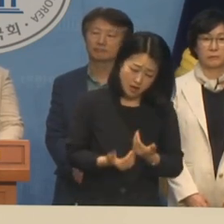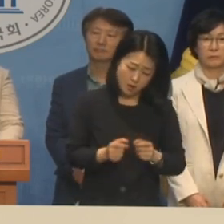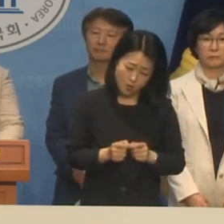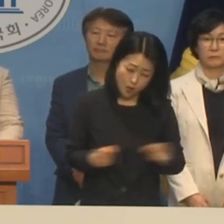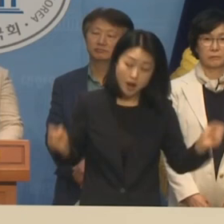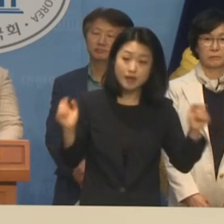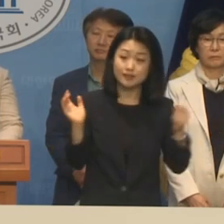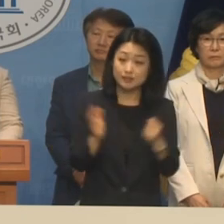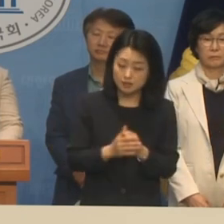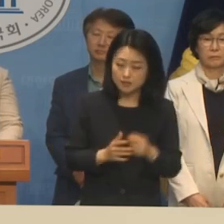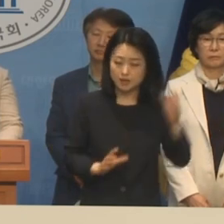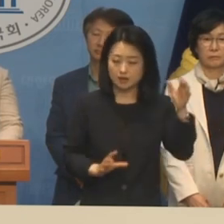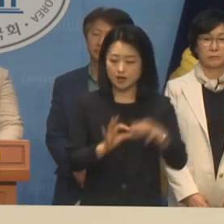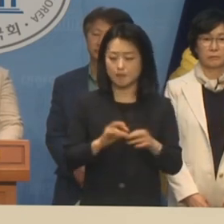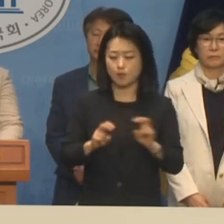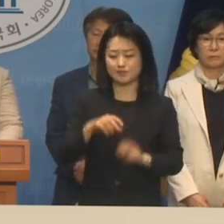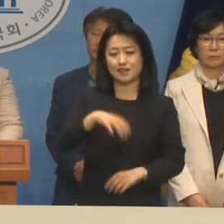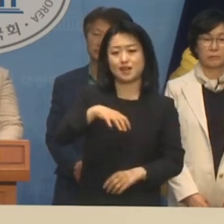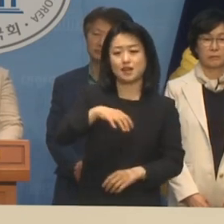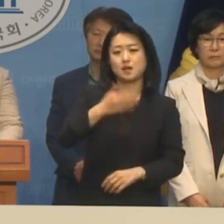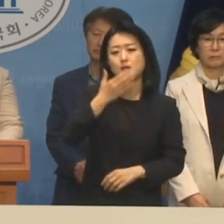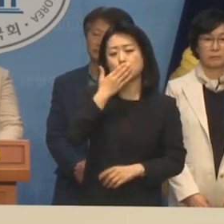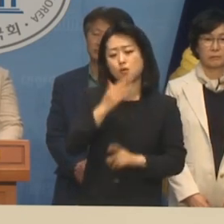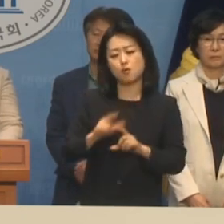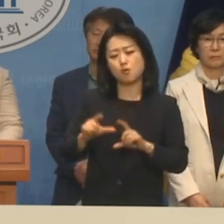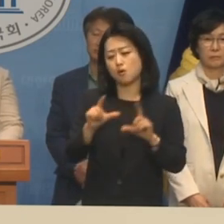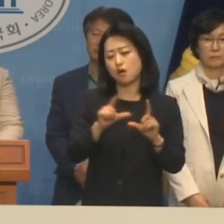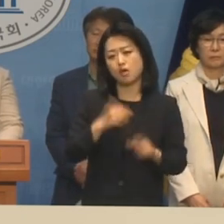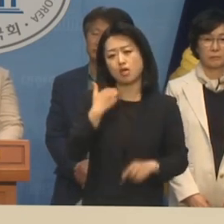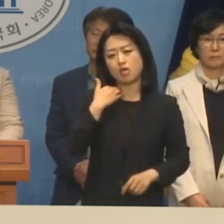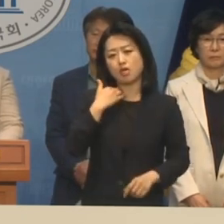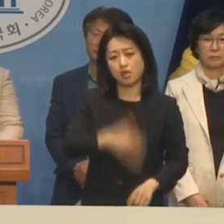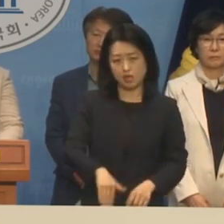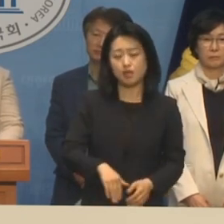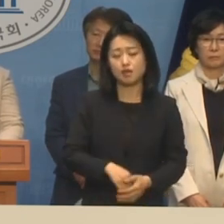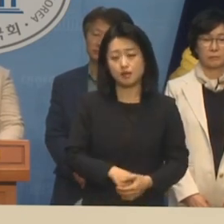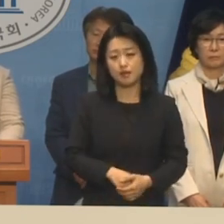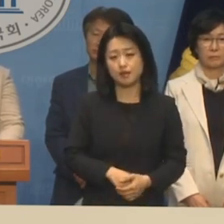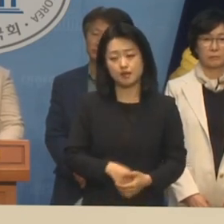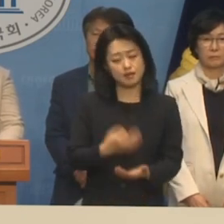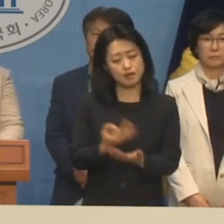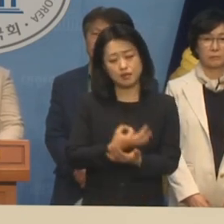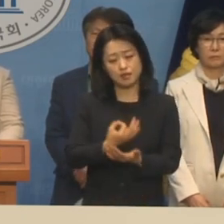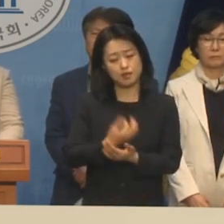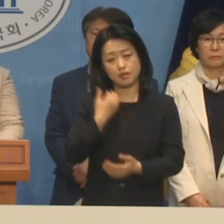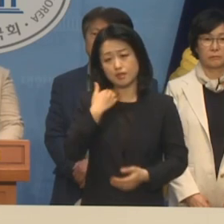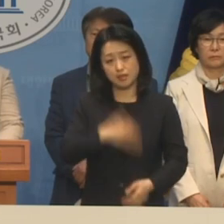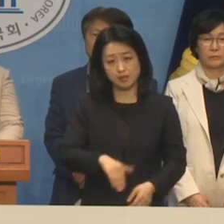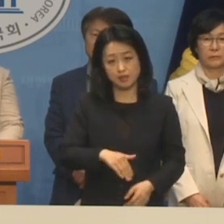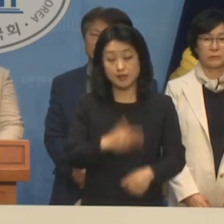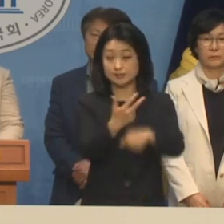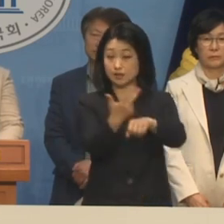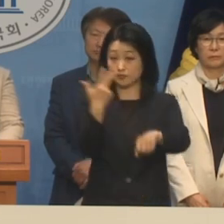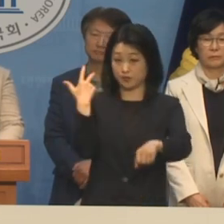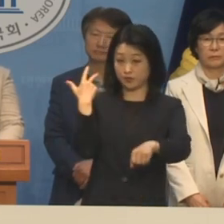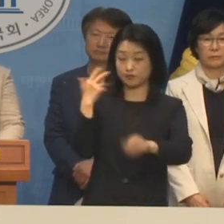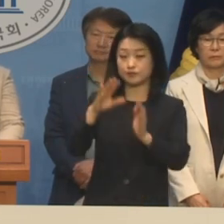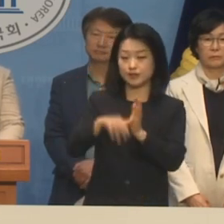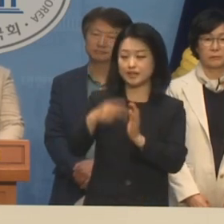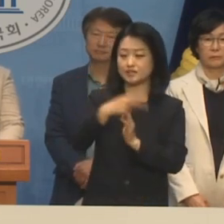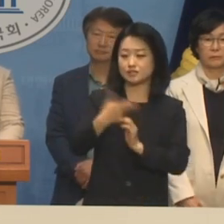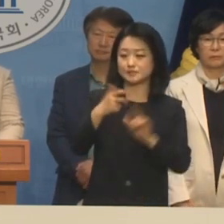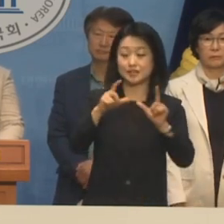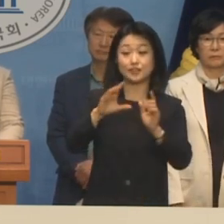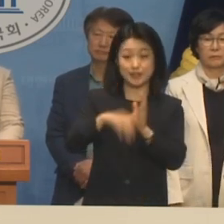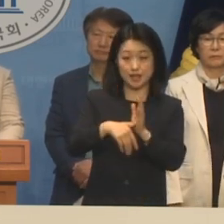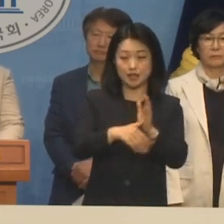과정에서 가맹점주들이 생업을 잃기도 하였다. 7년 전인 2017년